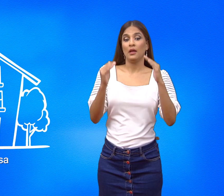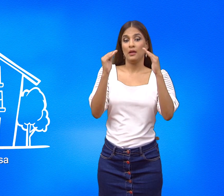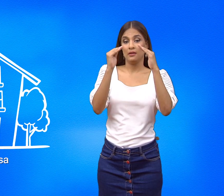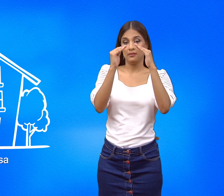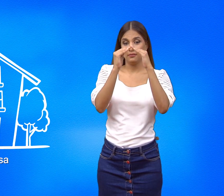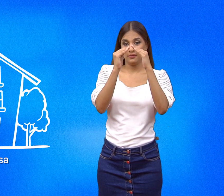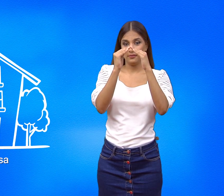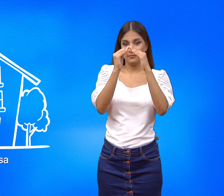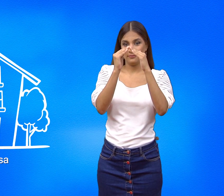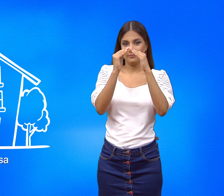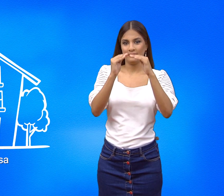casa